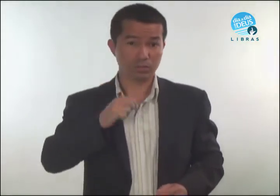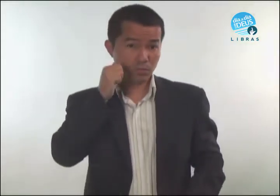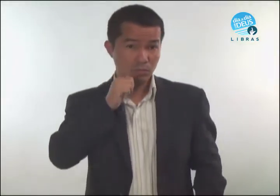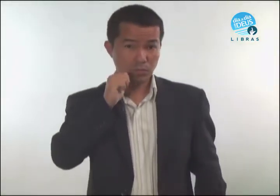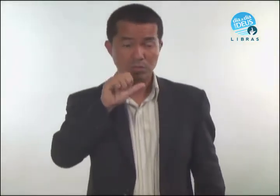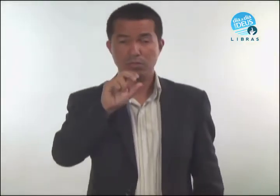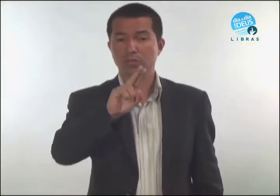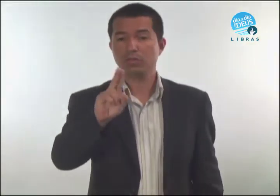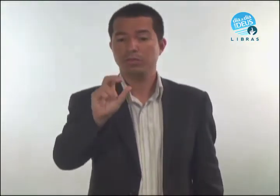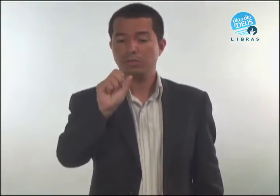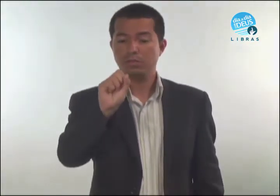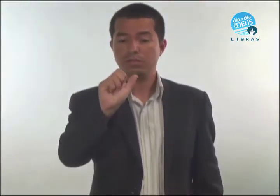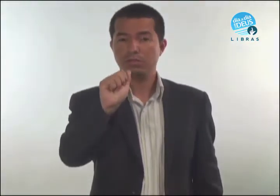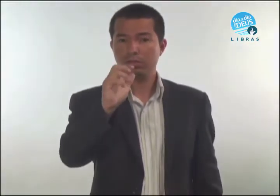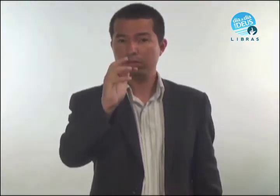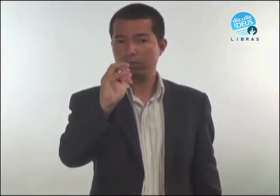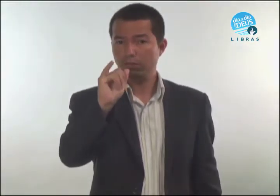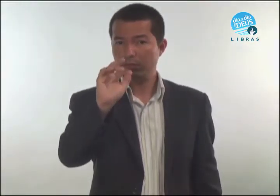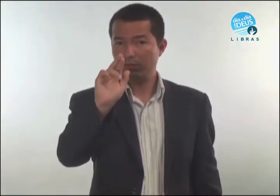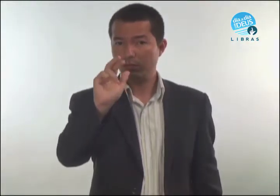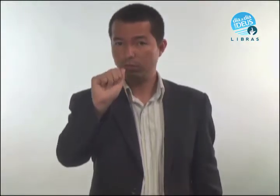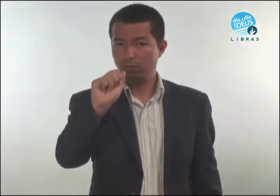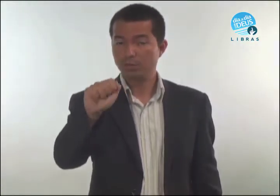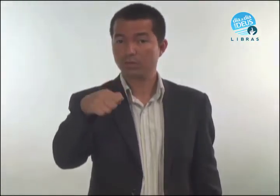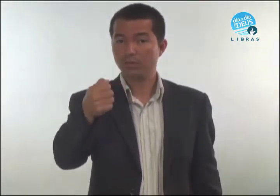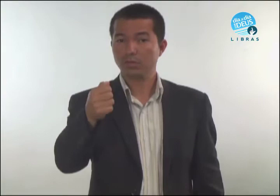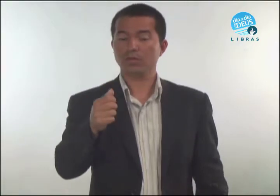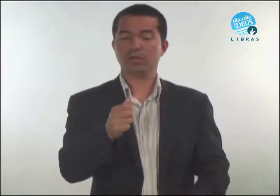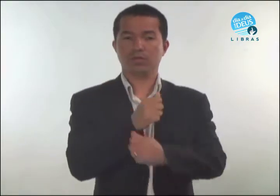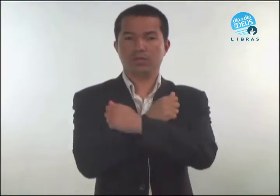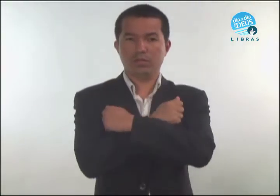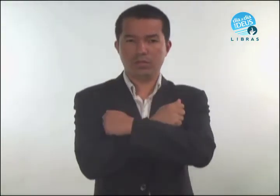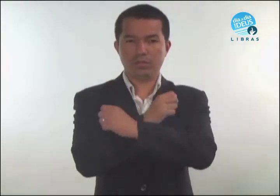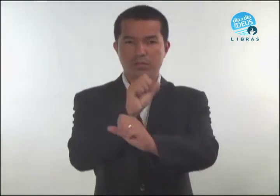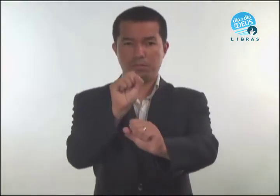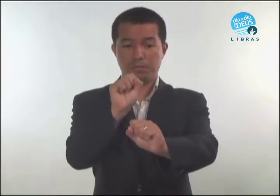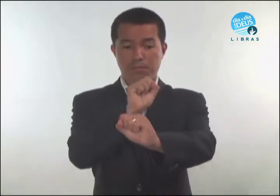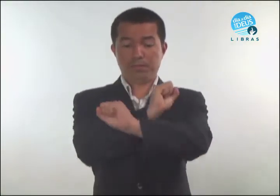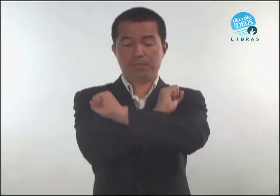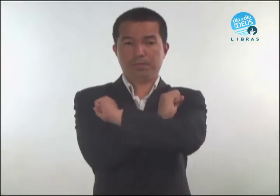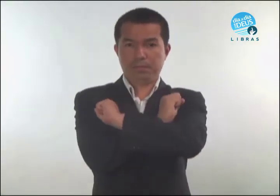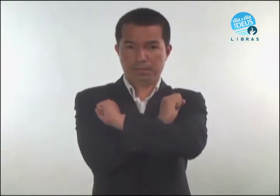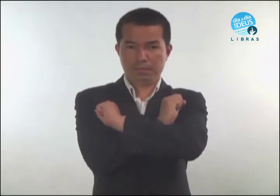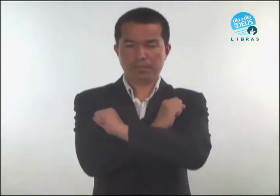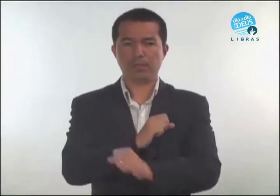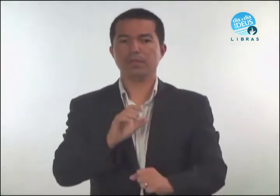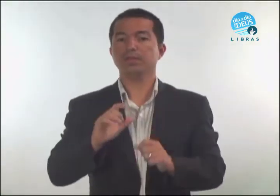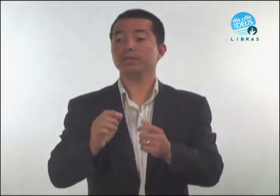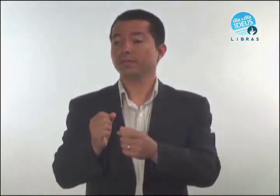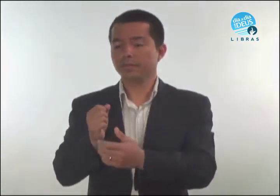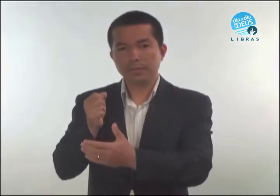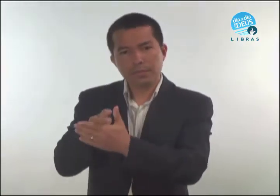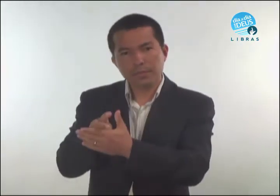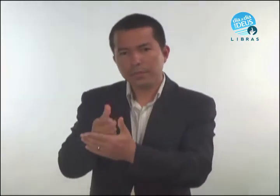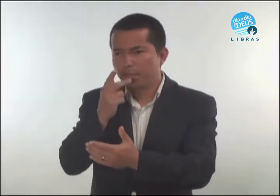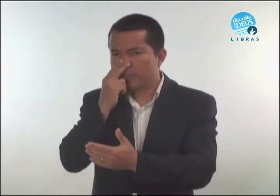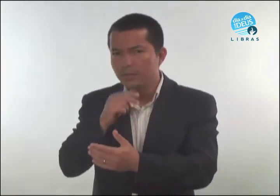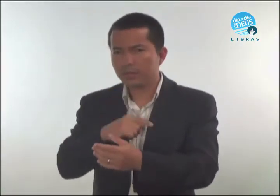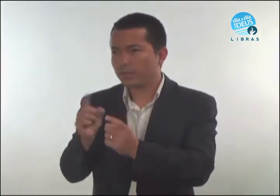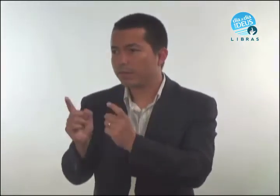com uma mulher que se chamava Safira, vendeu um terreno e só entregou uma